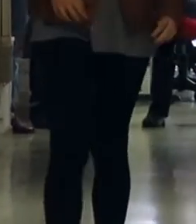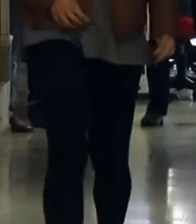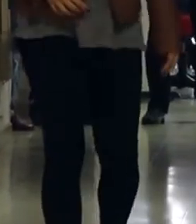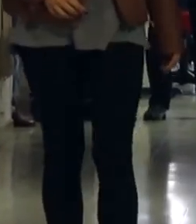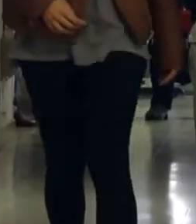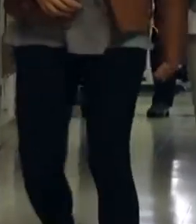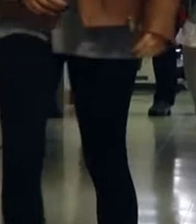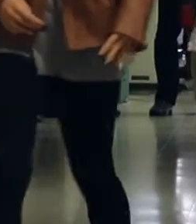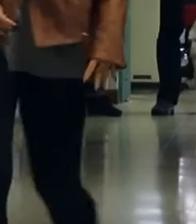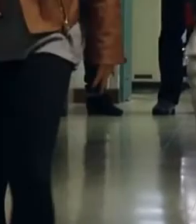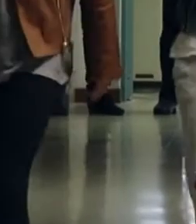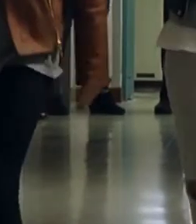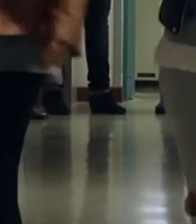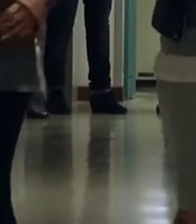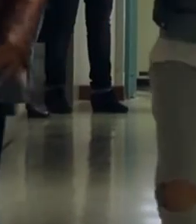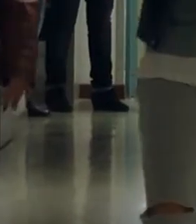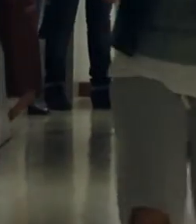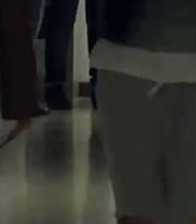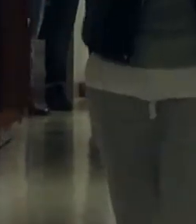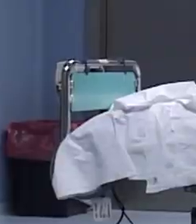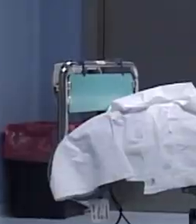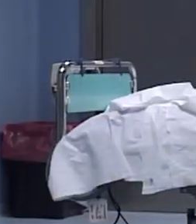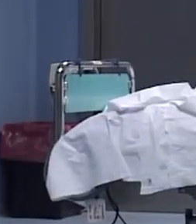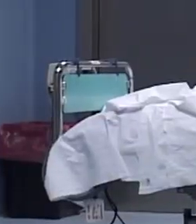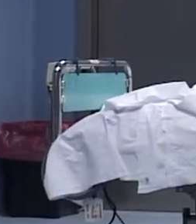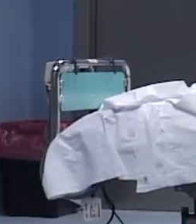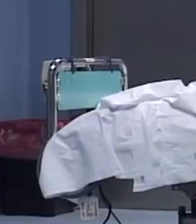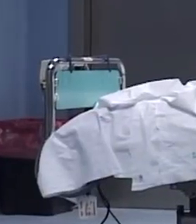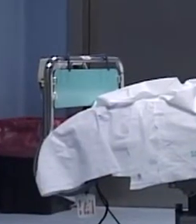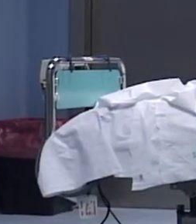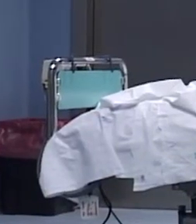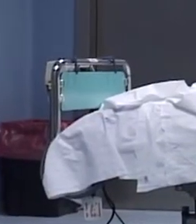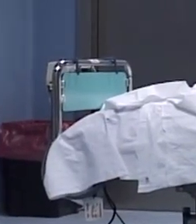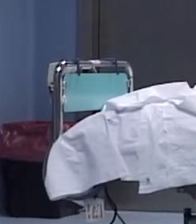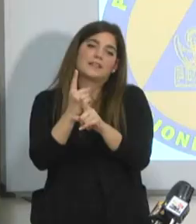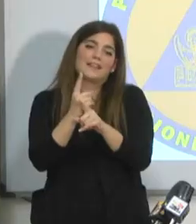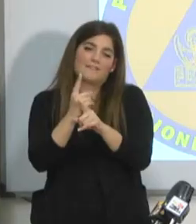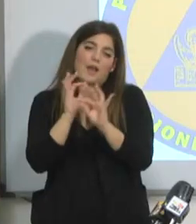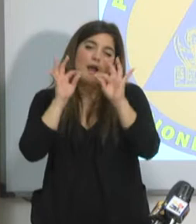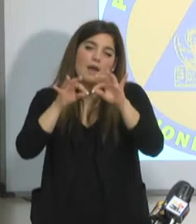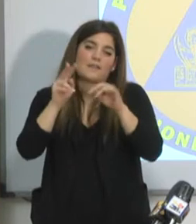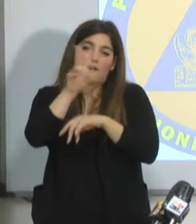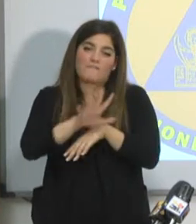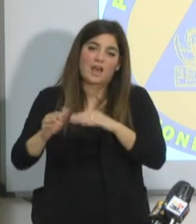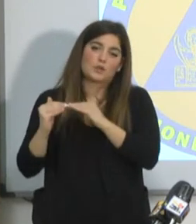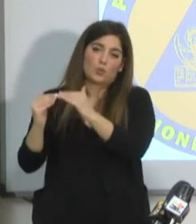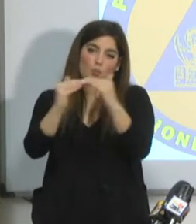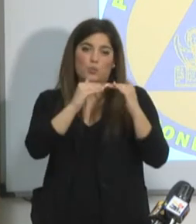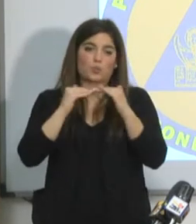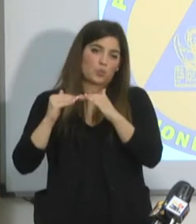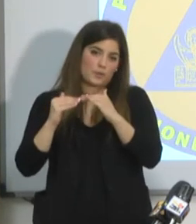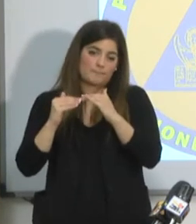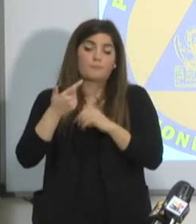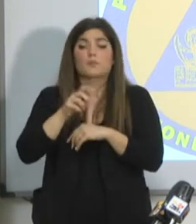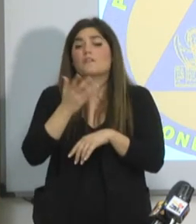Regione sta poi lavorando a un protocollo comune per la gestione degli accessi in ospedale, visitatori compresi. La volontà è quella di evitare